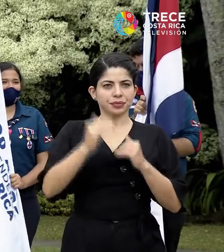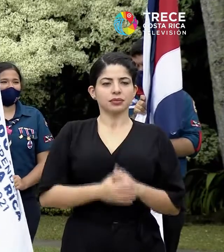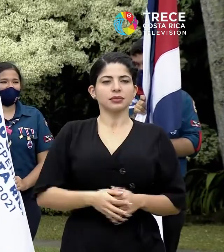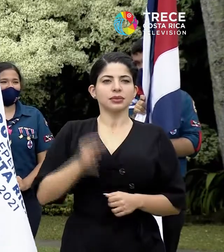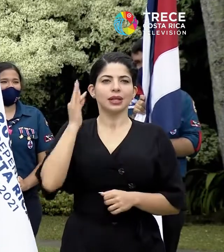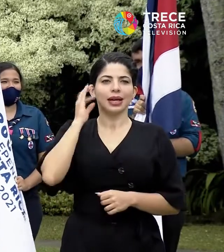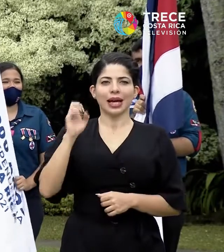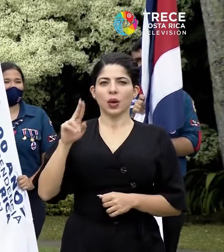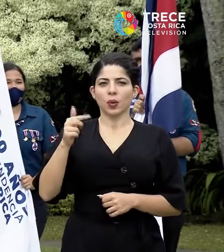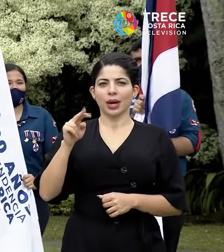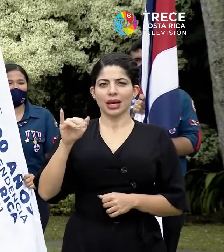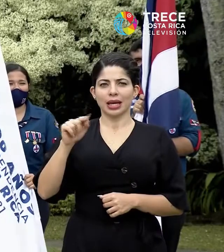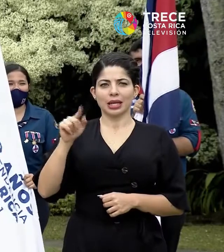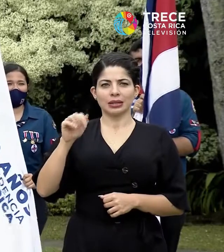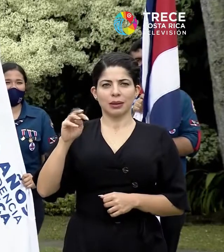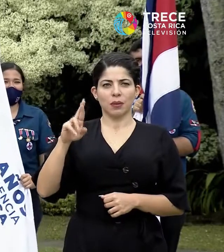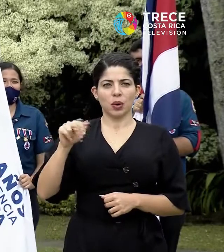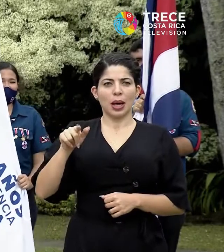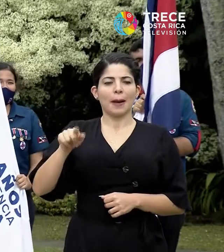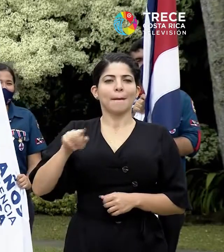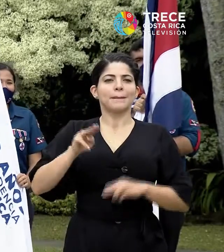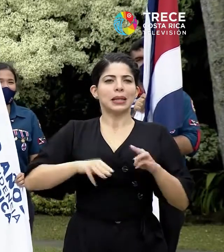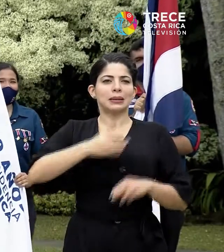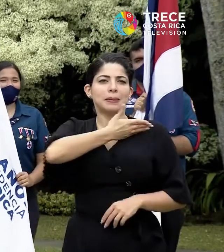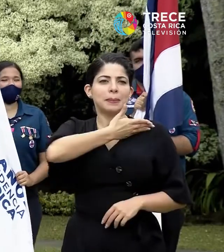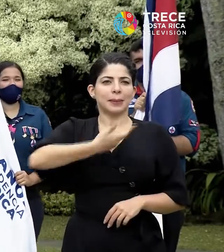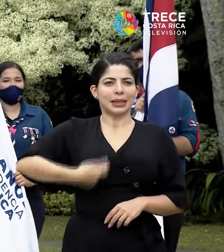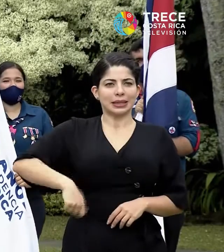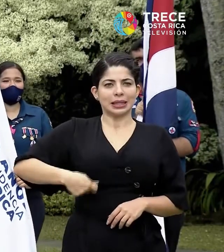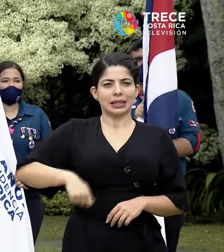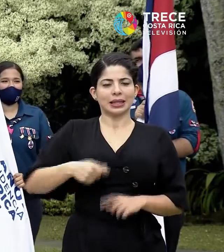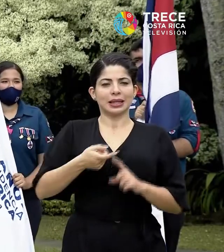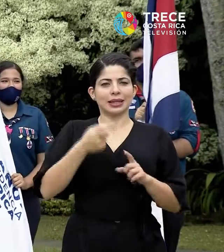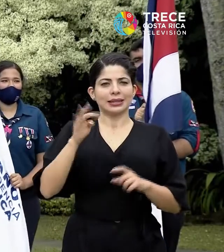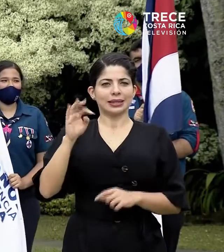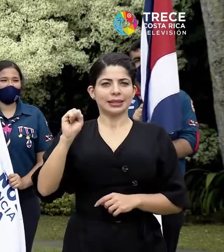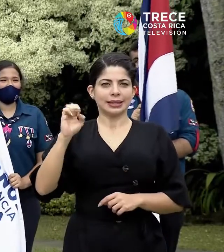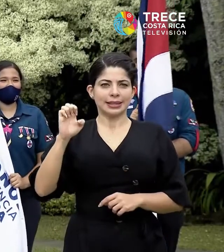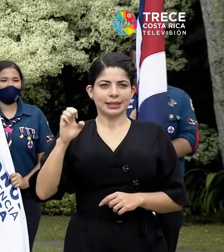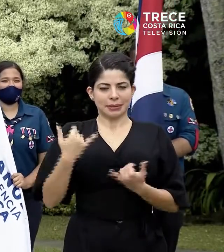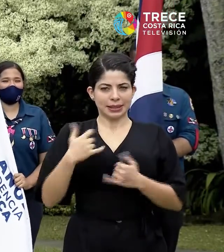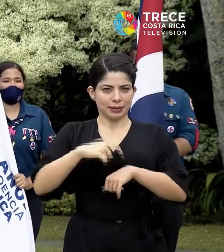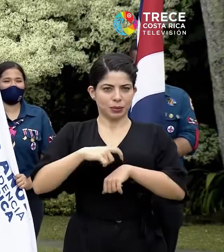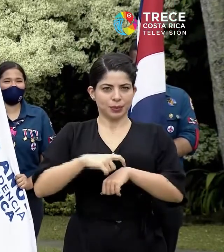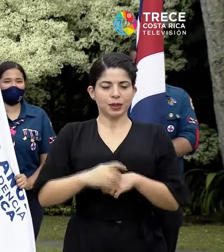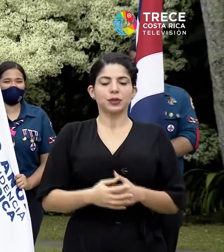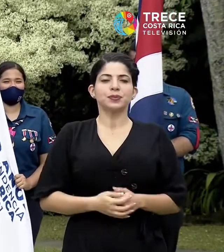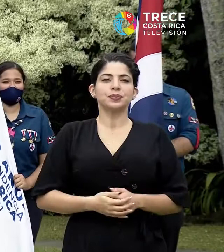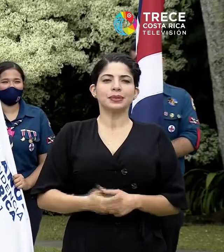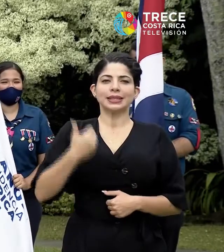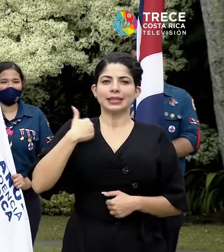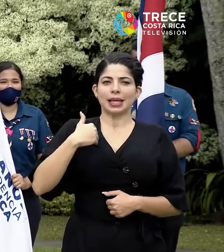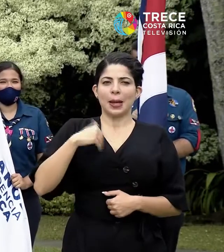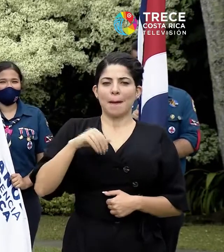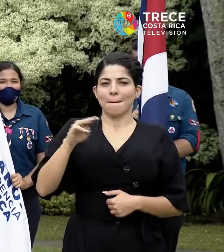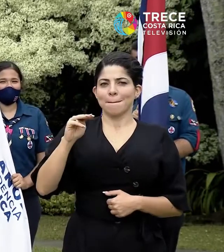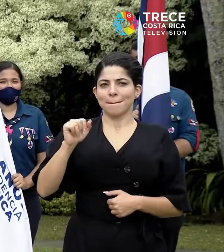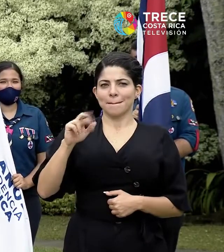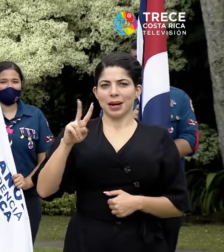señora Eugenia Zamora, magistrada presidenta ahí del Tribunal Supremo de Elecciones, señor